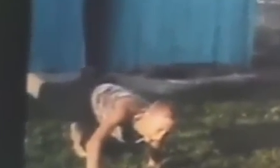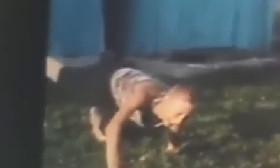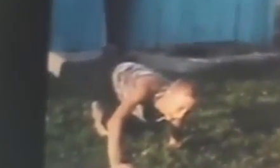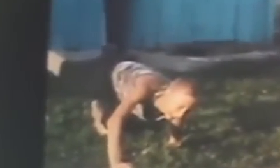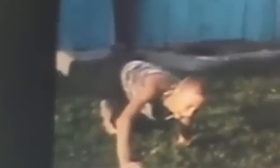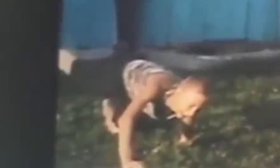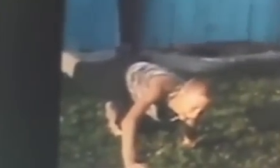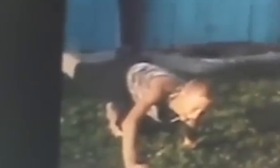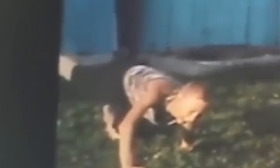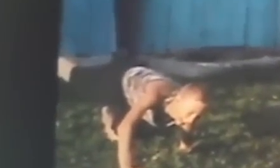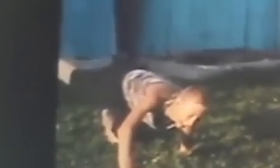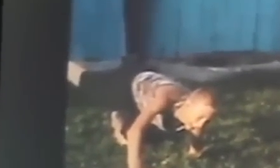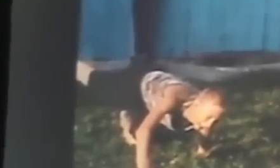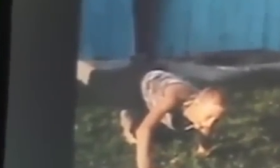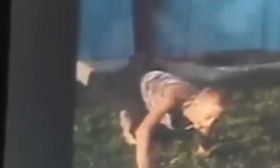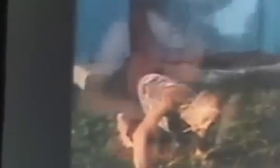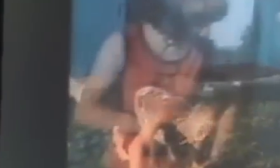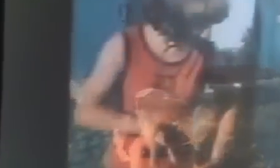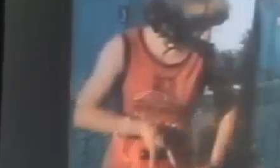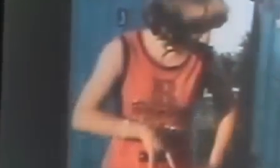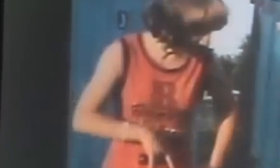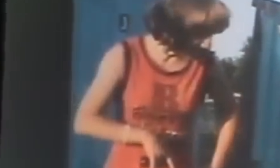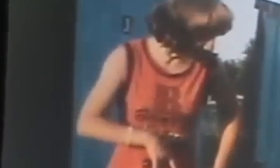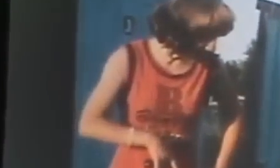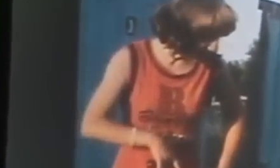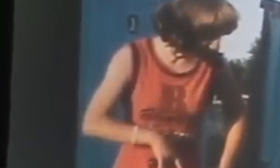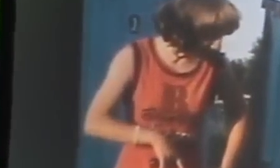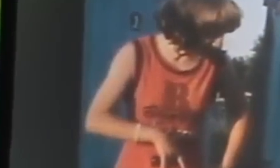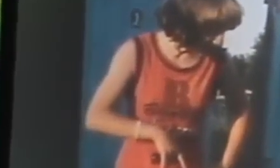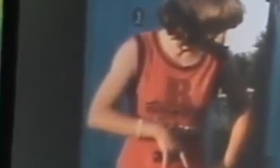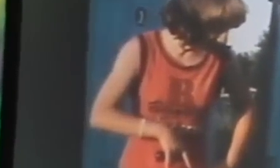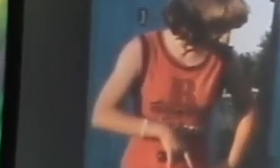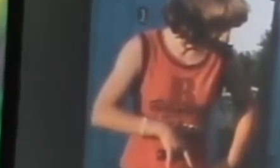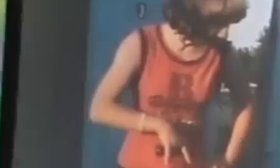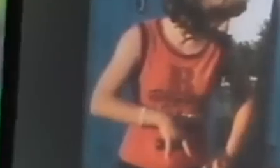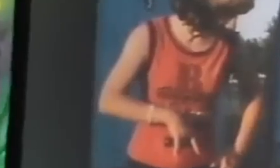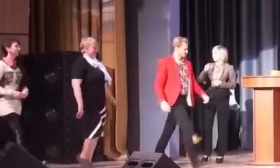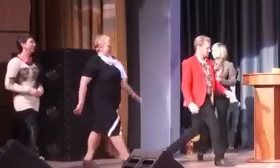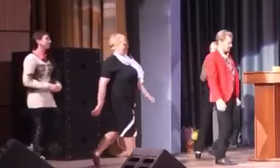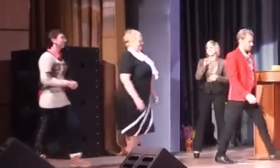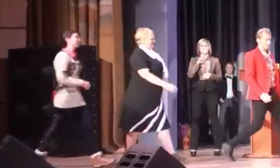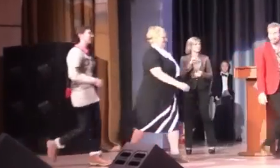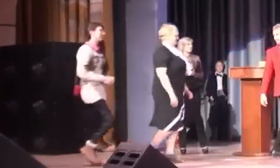Любовь Васильевна, но если можете, буквально пару фраз, но как получилось так?